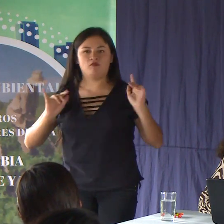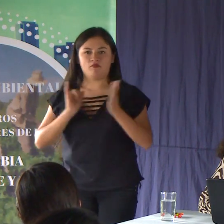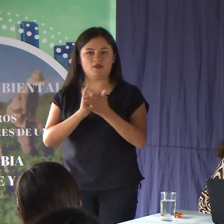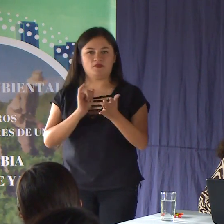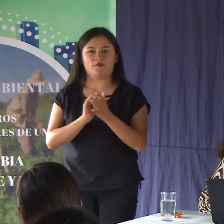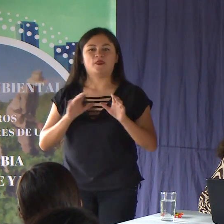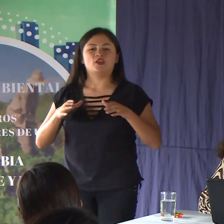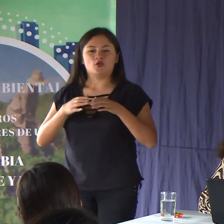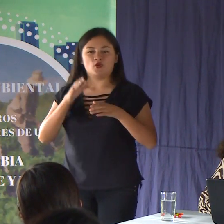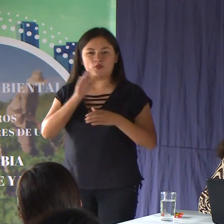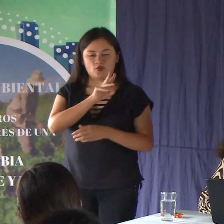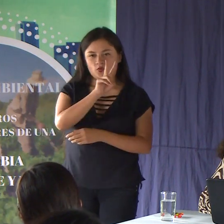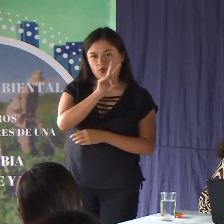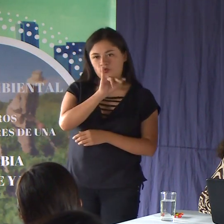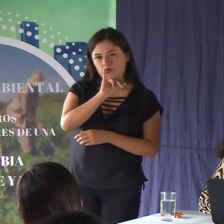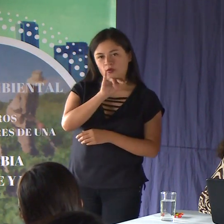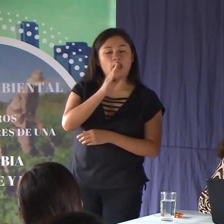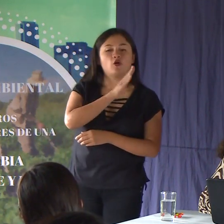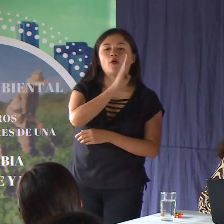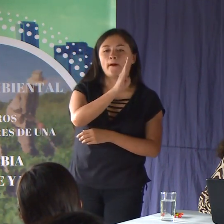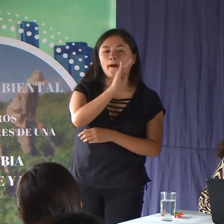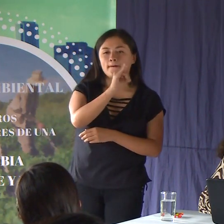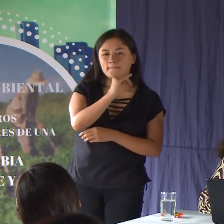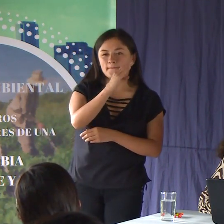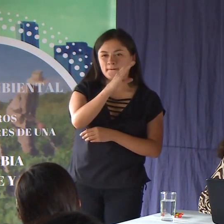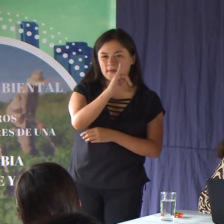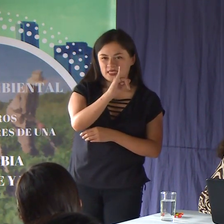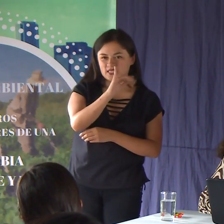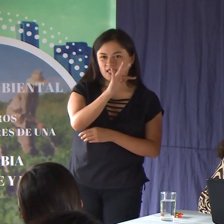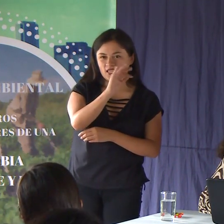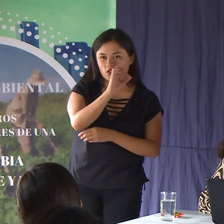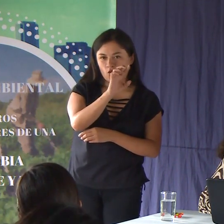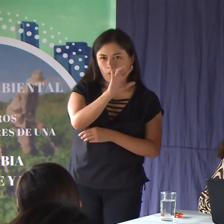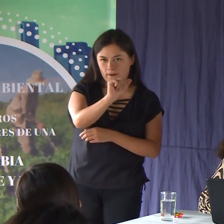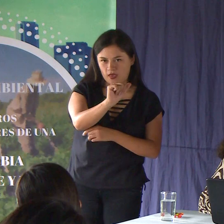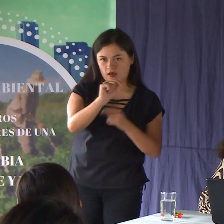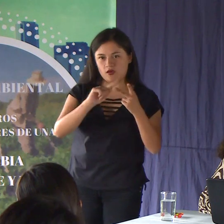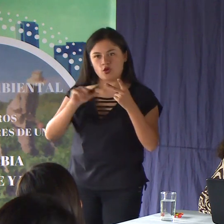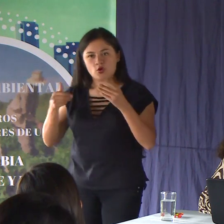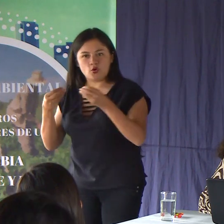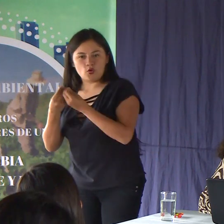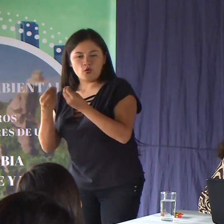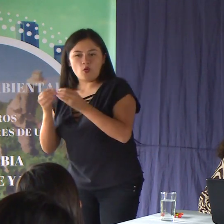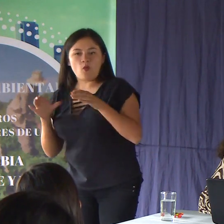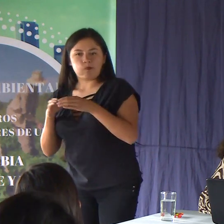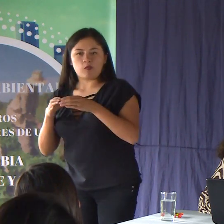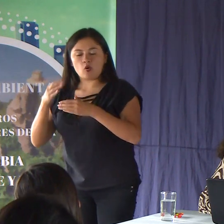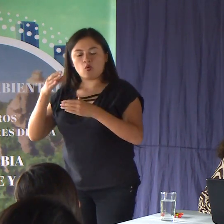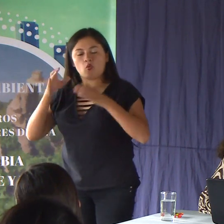Visitopía y cuerpo consciente se han apuntalado a desarrollar otras alternativas.